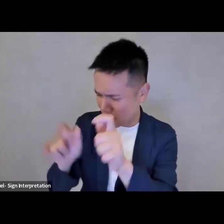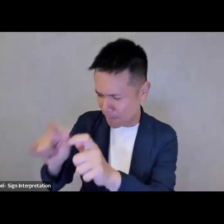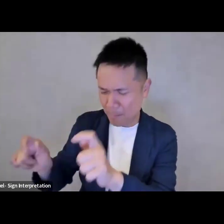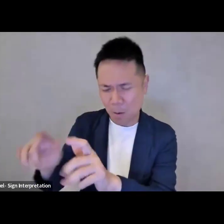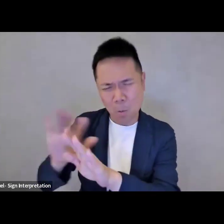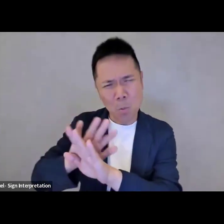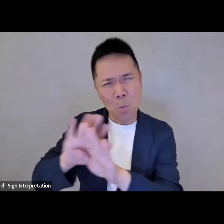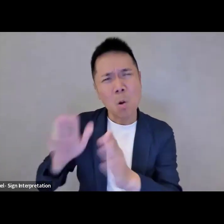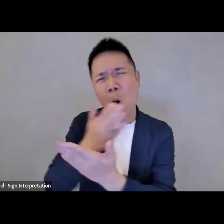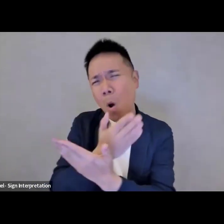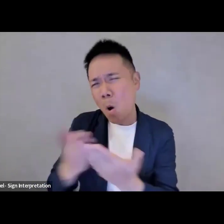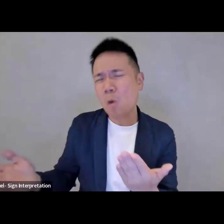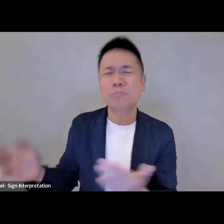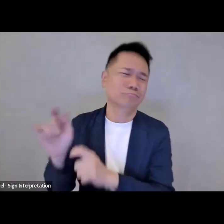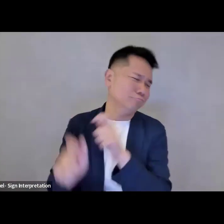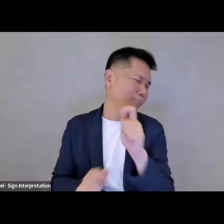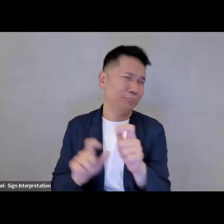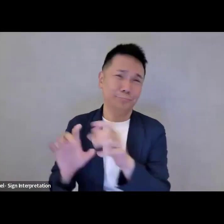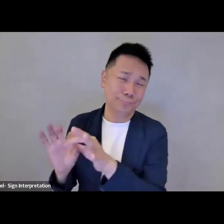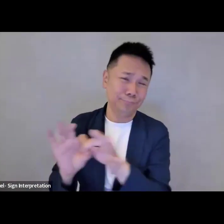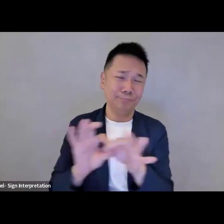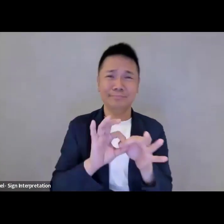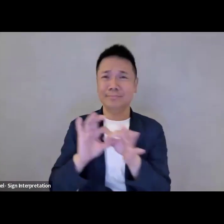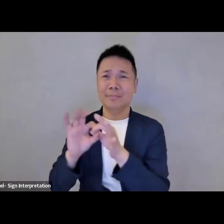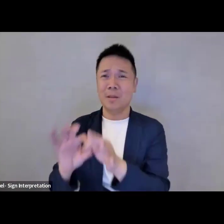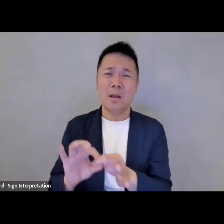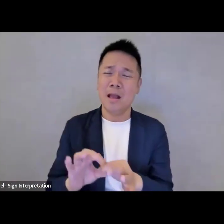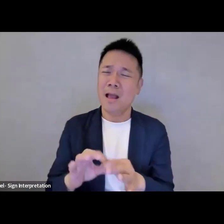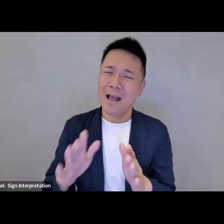我的同事Cathy Chofia，